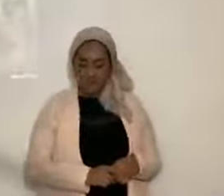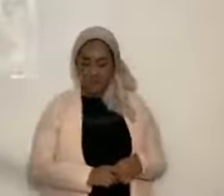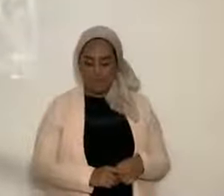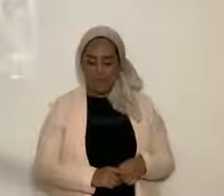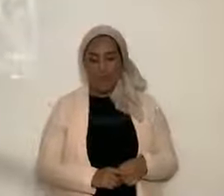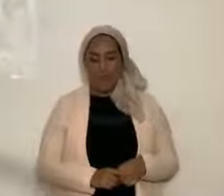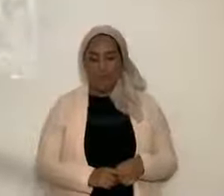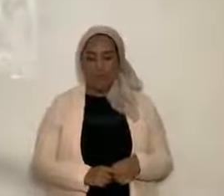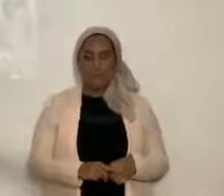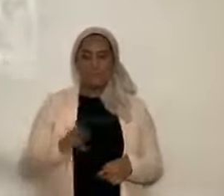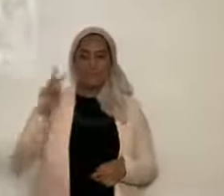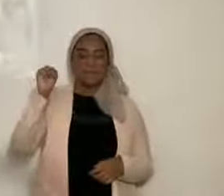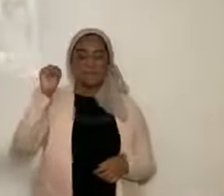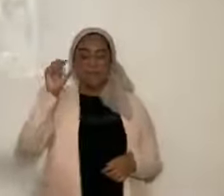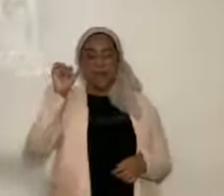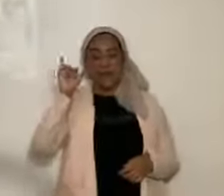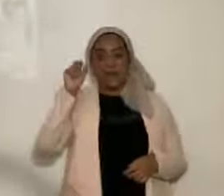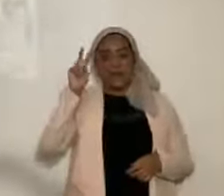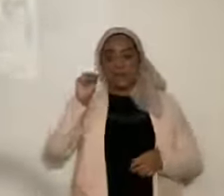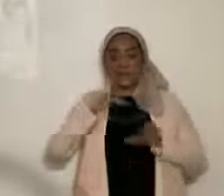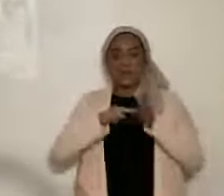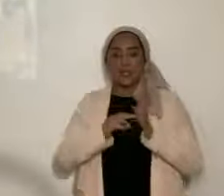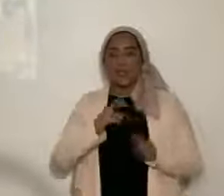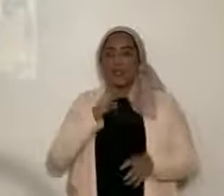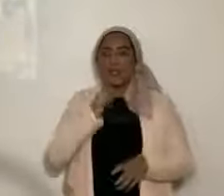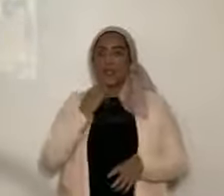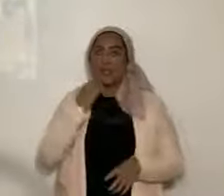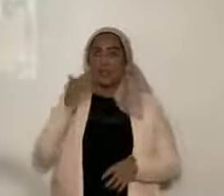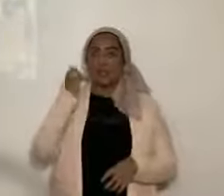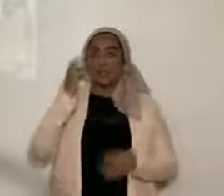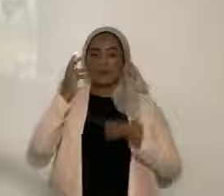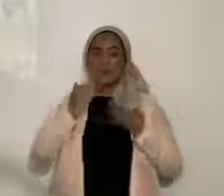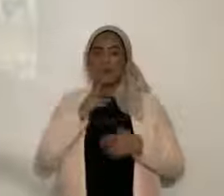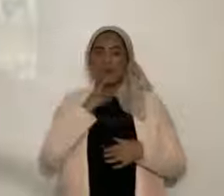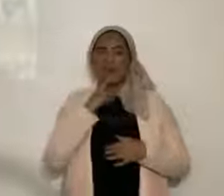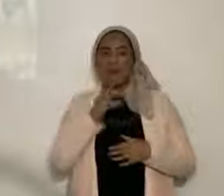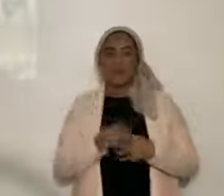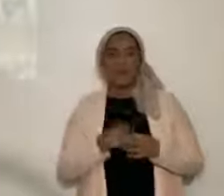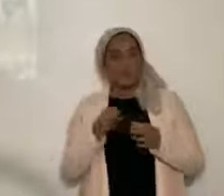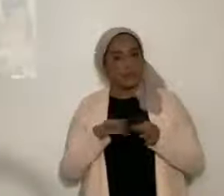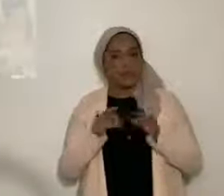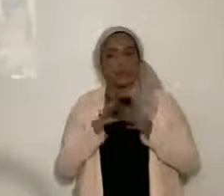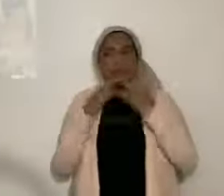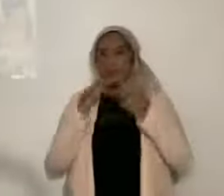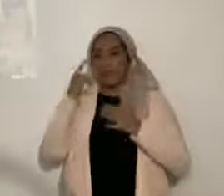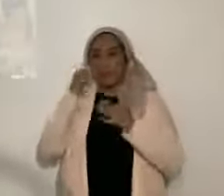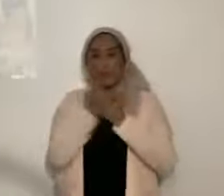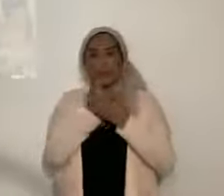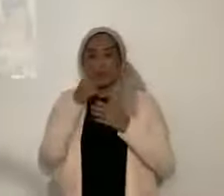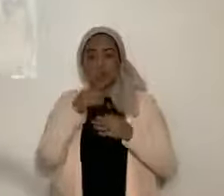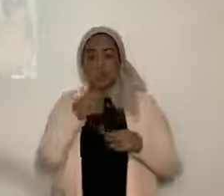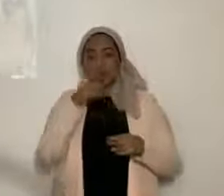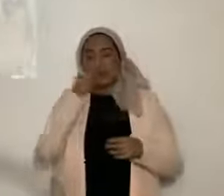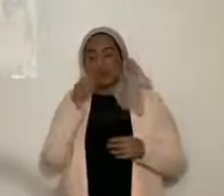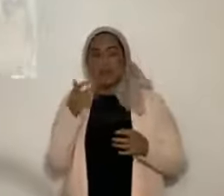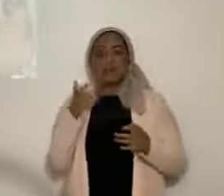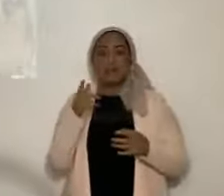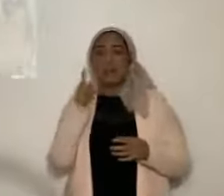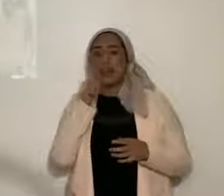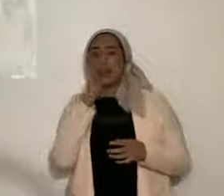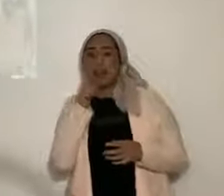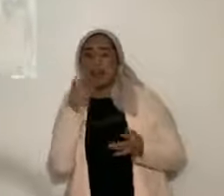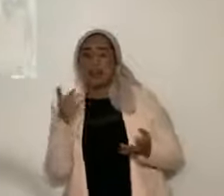Maen quiere decir agua, toda Gabá, muchas gracias, en el nombre bendito de Yahshua HaMashiach. Demos gracias por todo. Cuando vayas a tomar una limonada, eso no lo